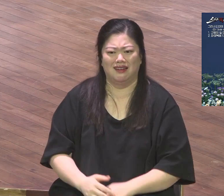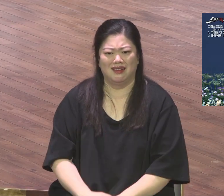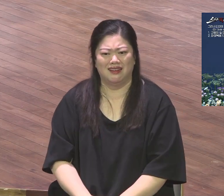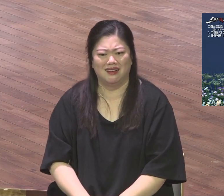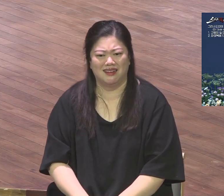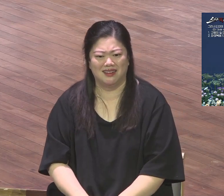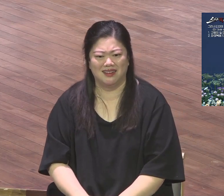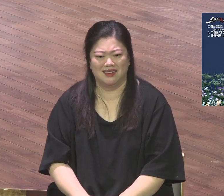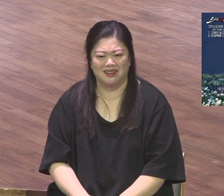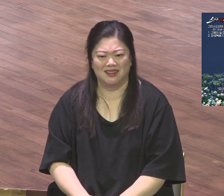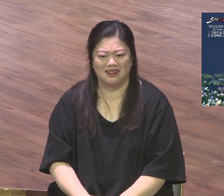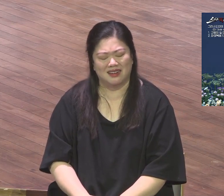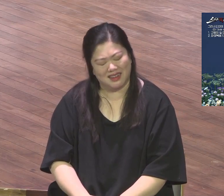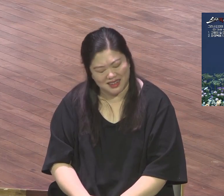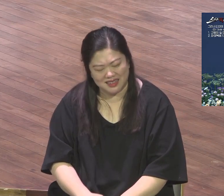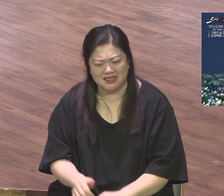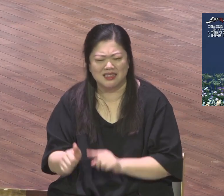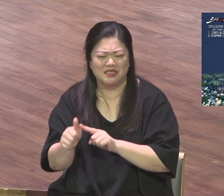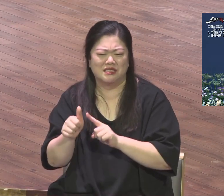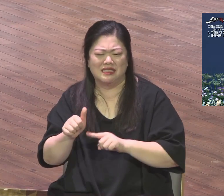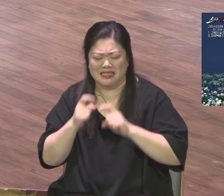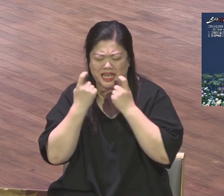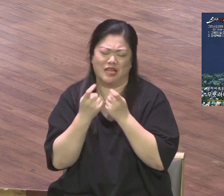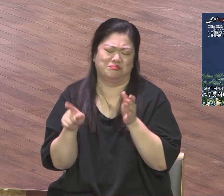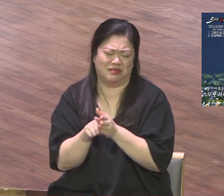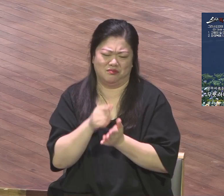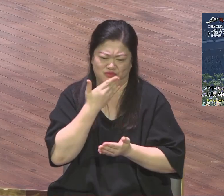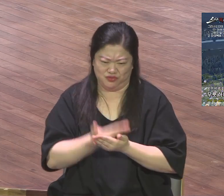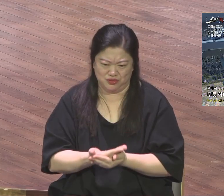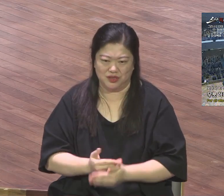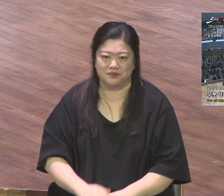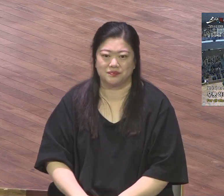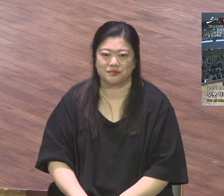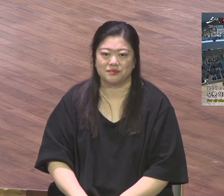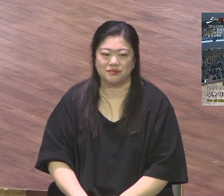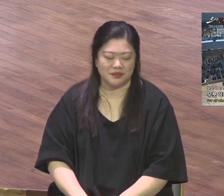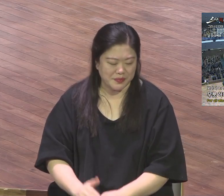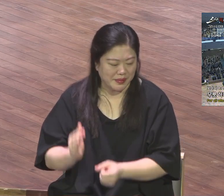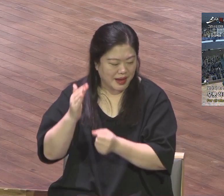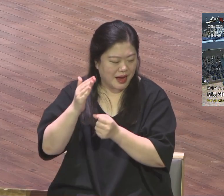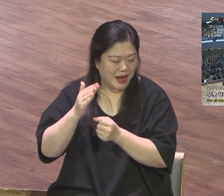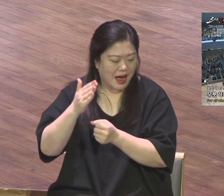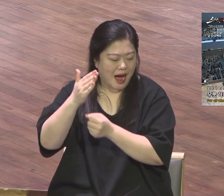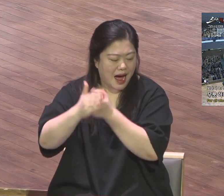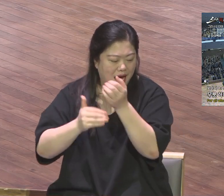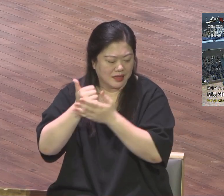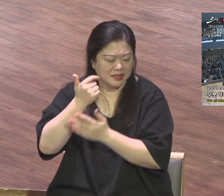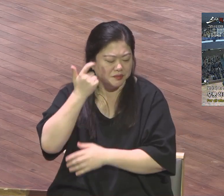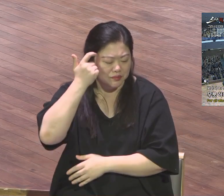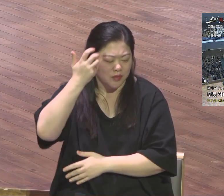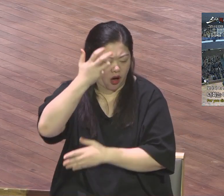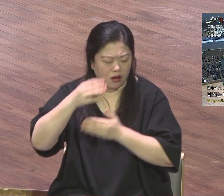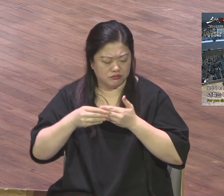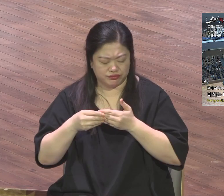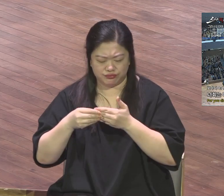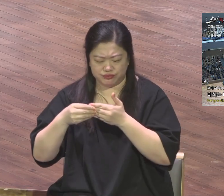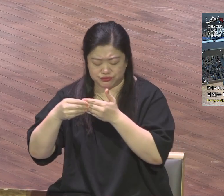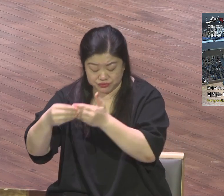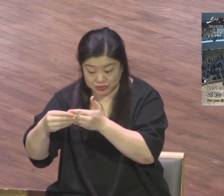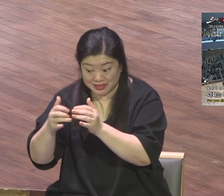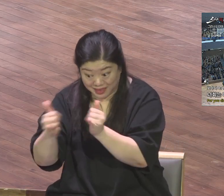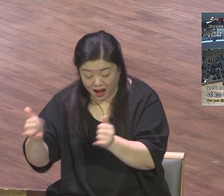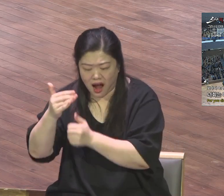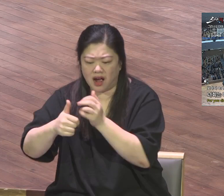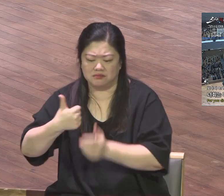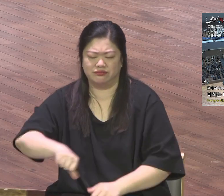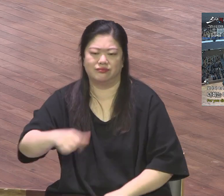32절에 보면은 8장 14절에 보면은 무릇 하나님의 영으로 인도함을 받는 사람은 곧 하나님의 아들이라.